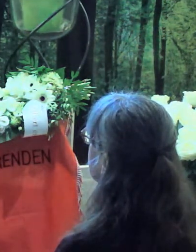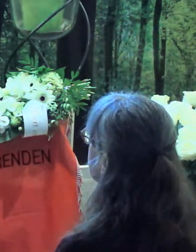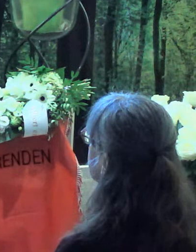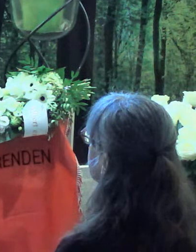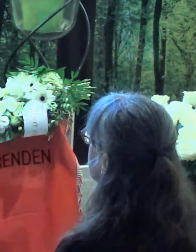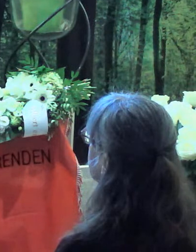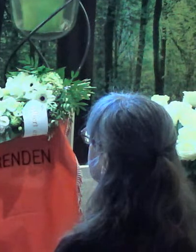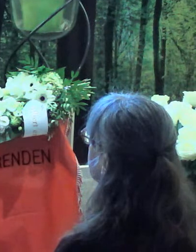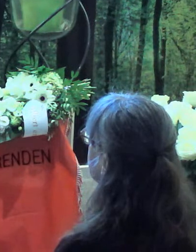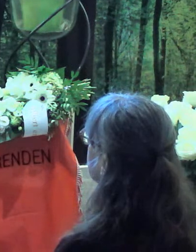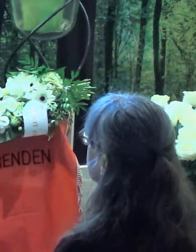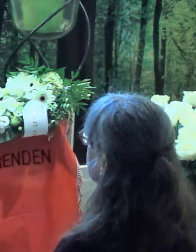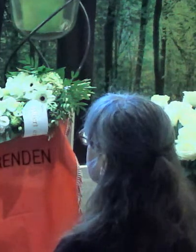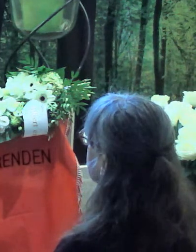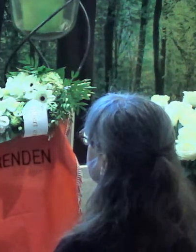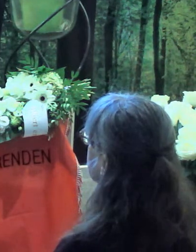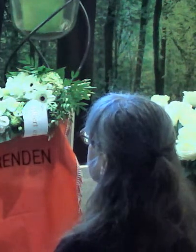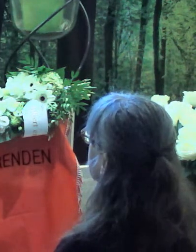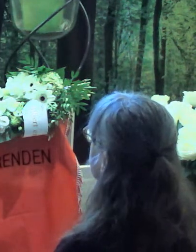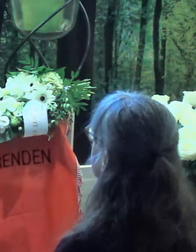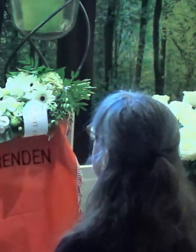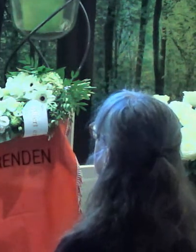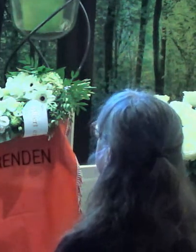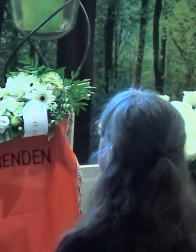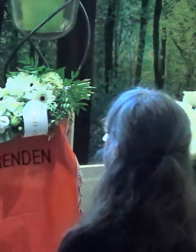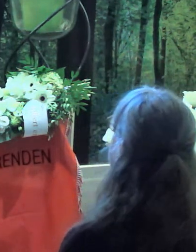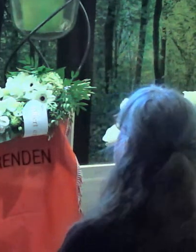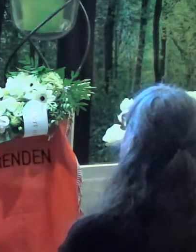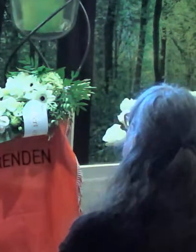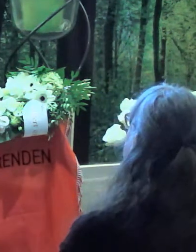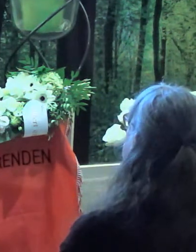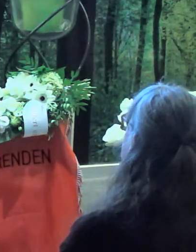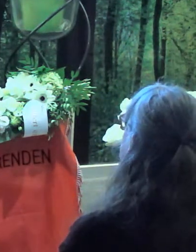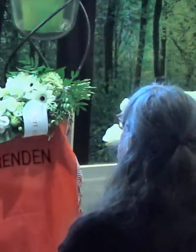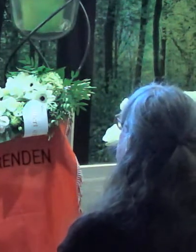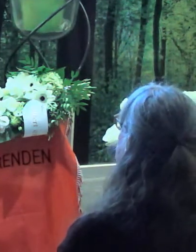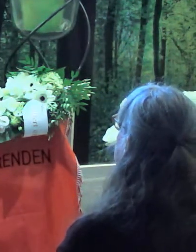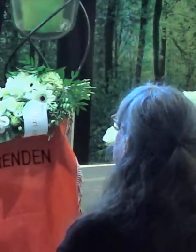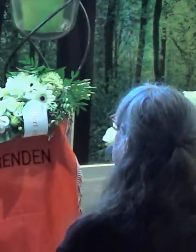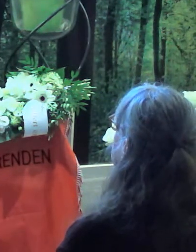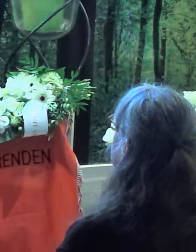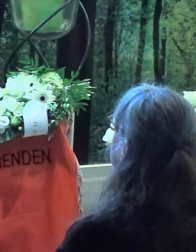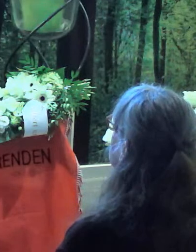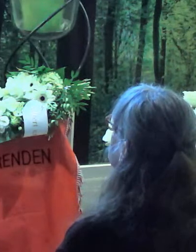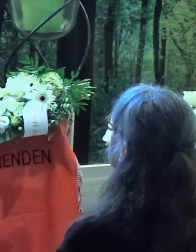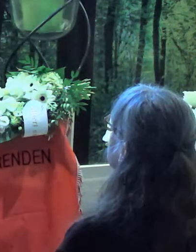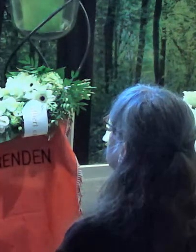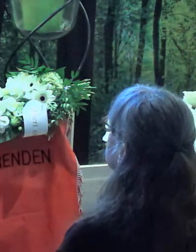Thank you.